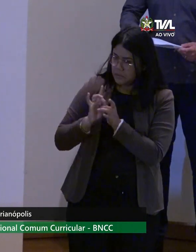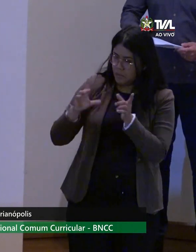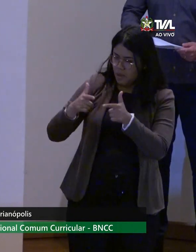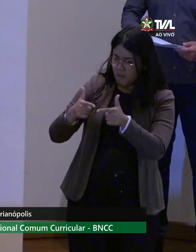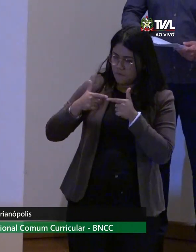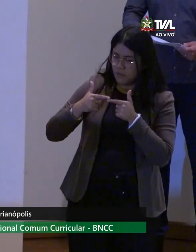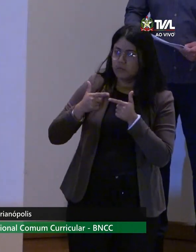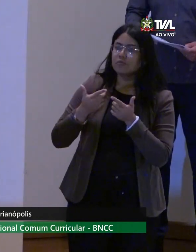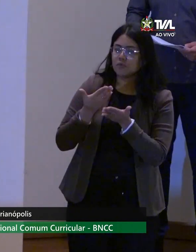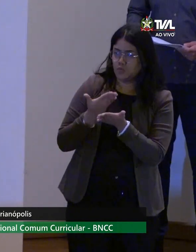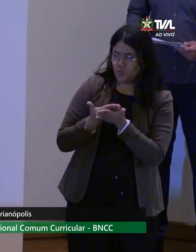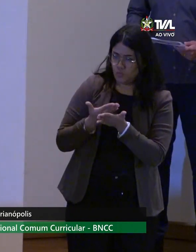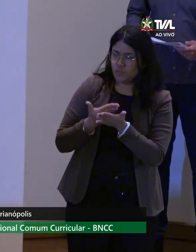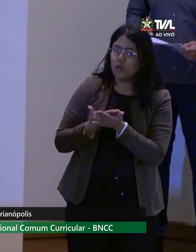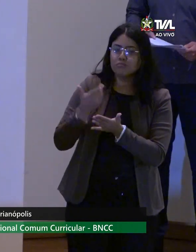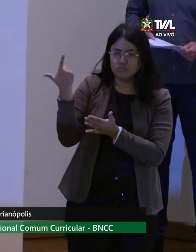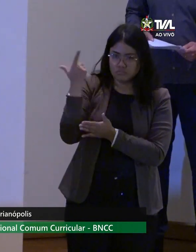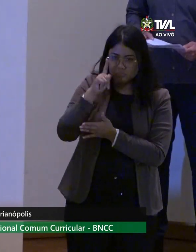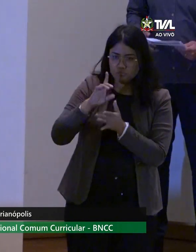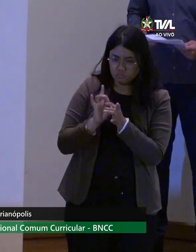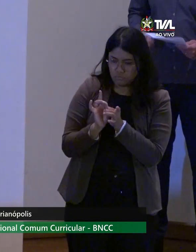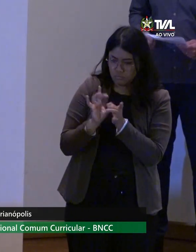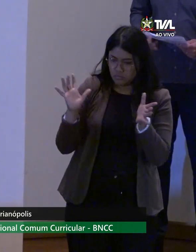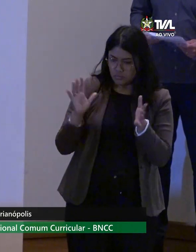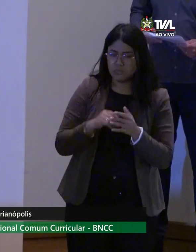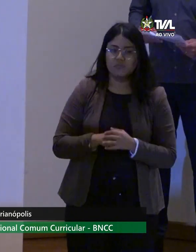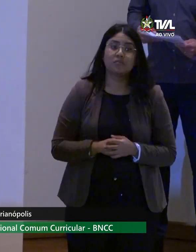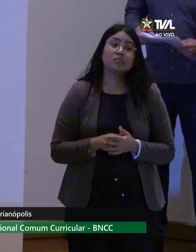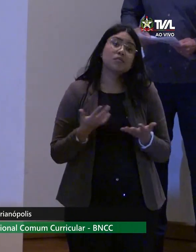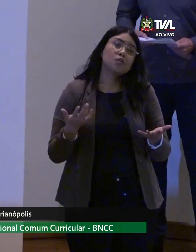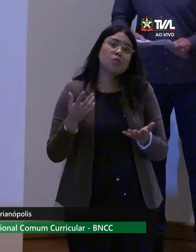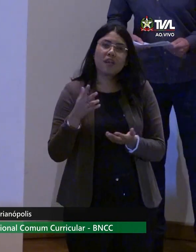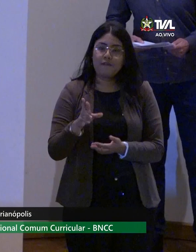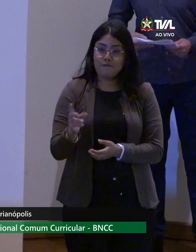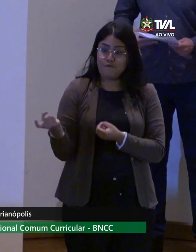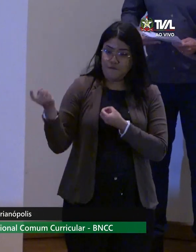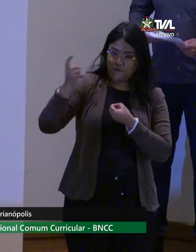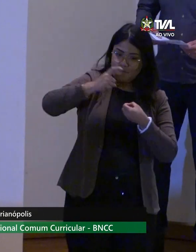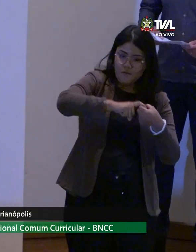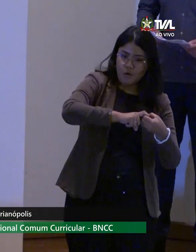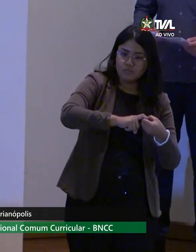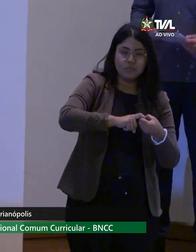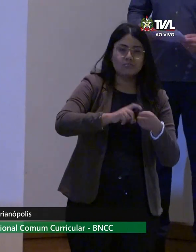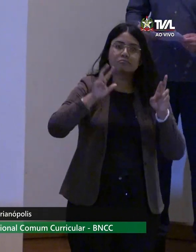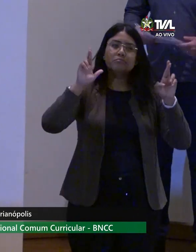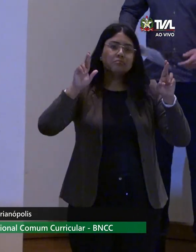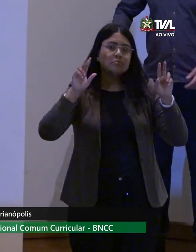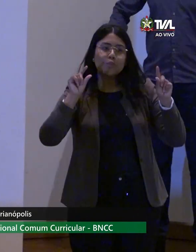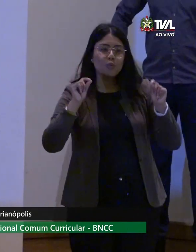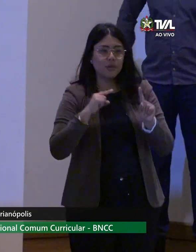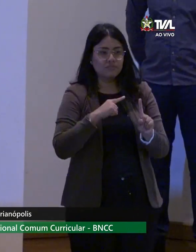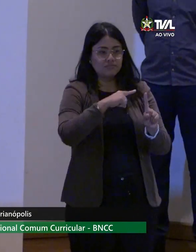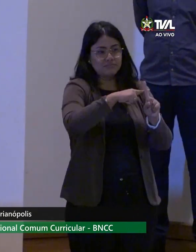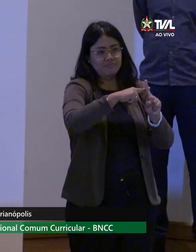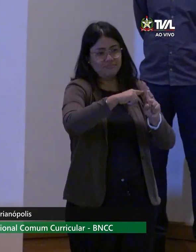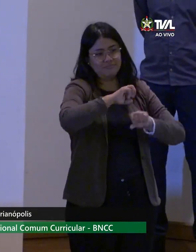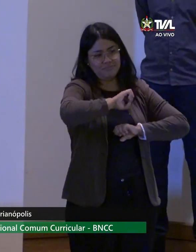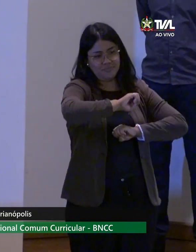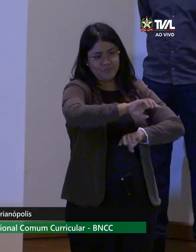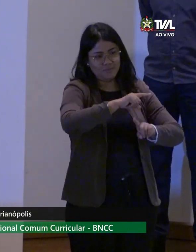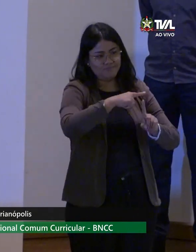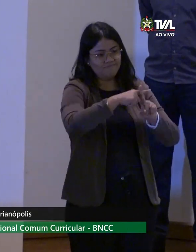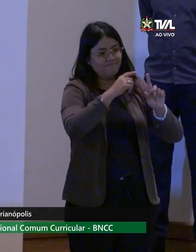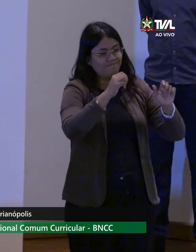condições quando nós damos todas as condições nós só podemos esperar e Educacional de